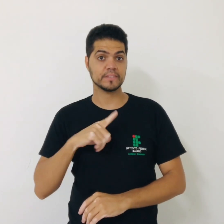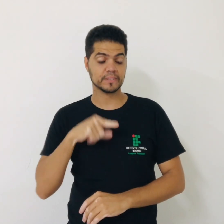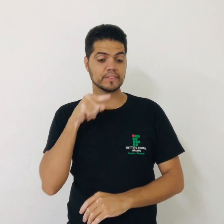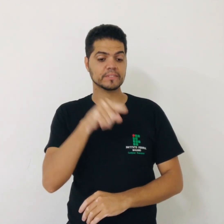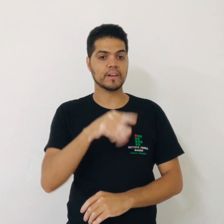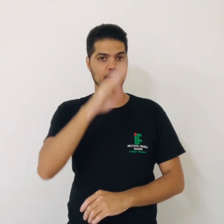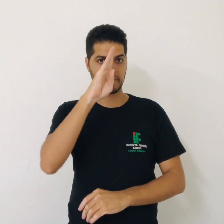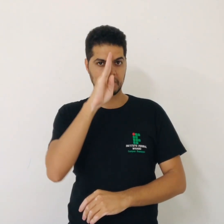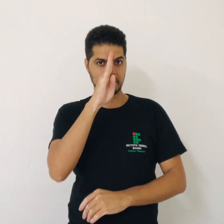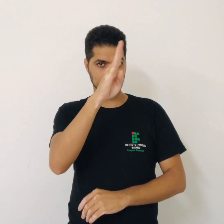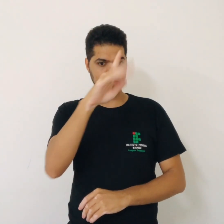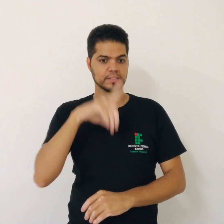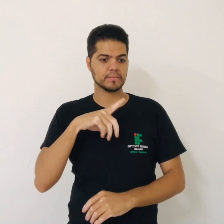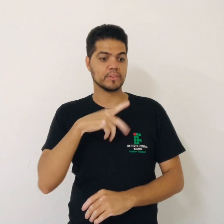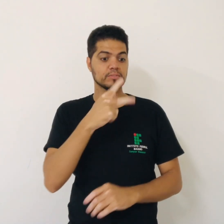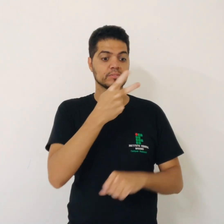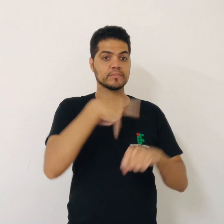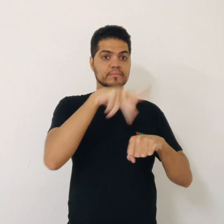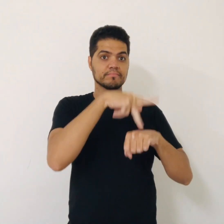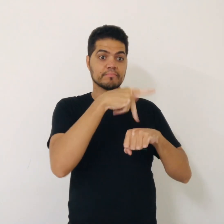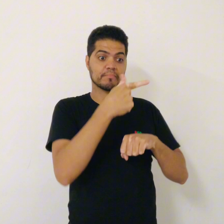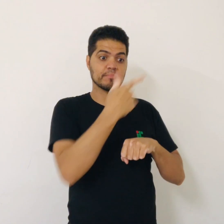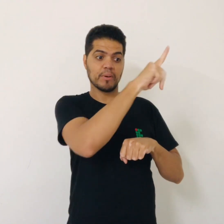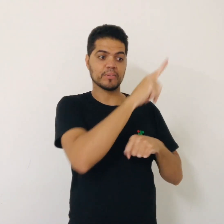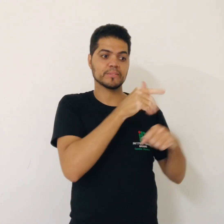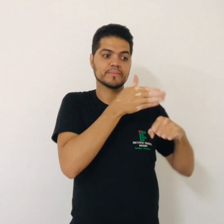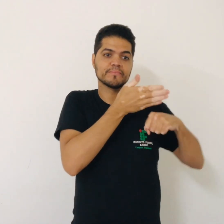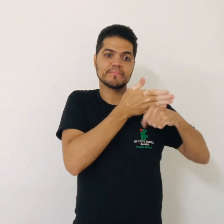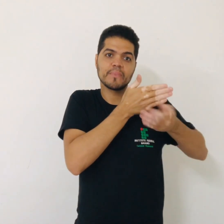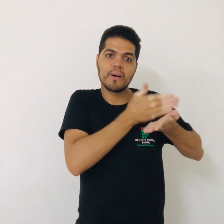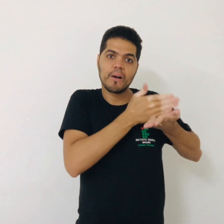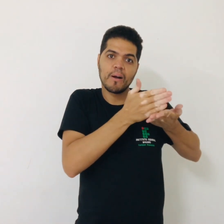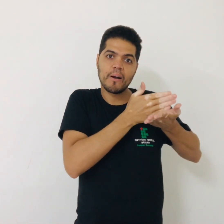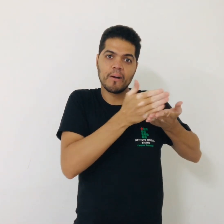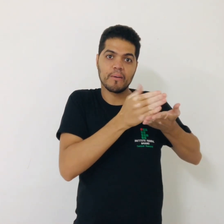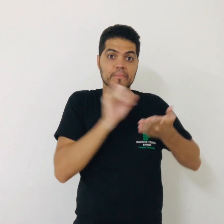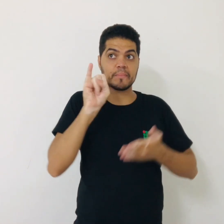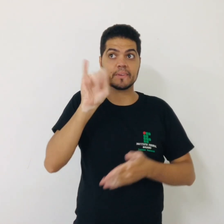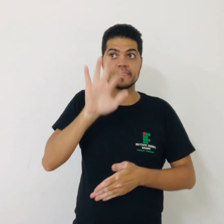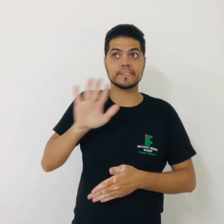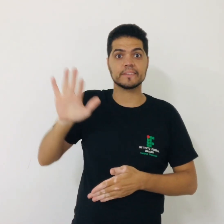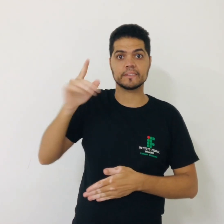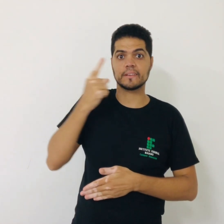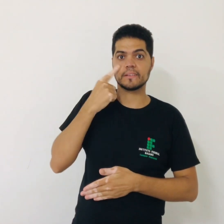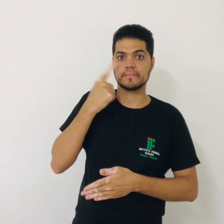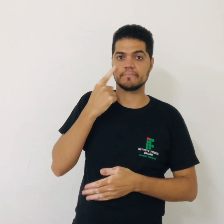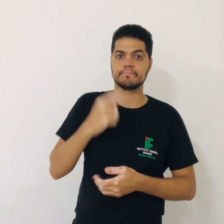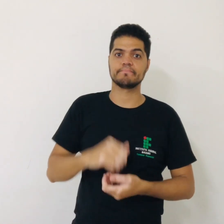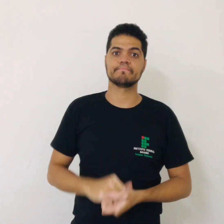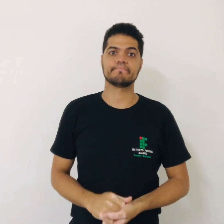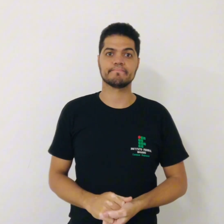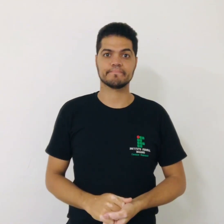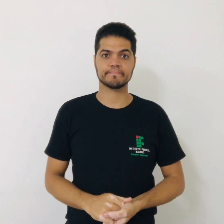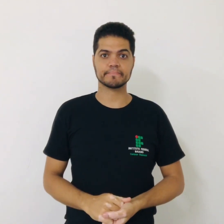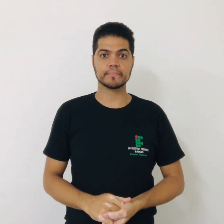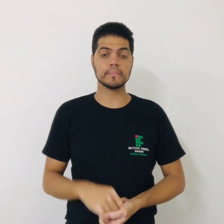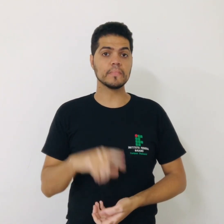O rio Amazonas nasce no Peru, recebendo águas de nascentes e também provenientes do derretimento da neve